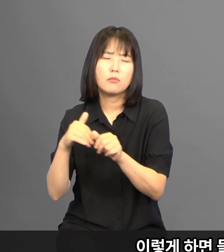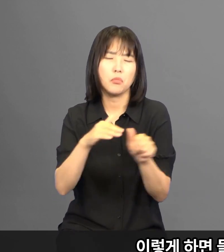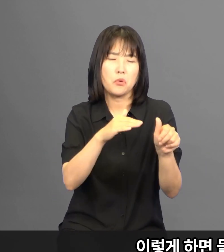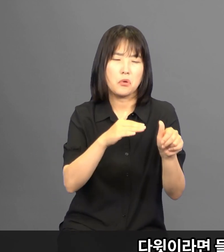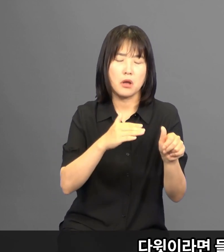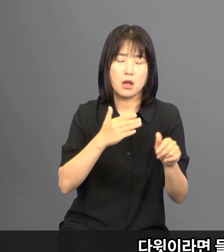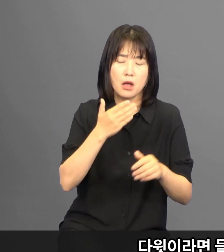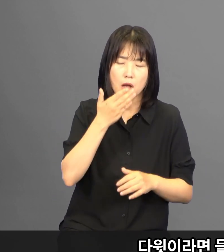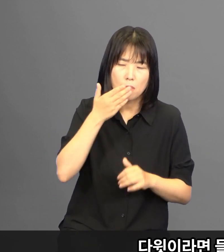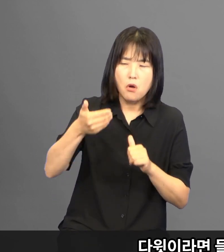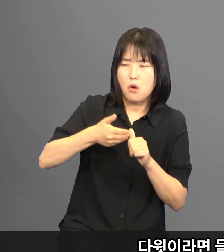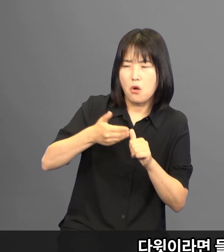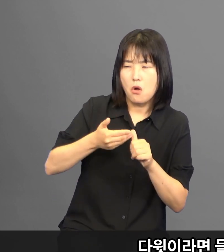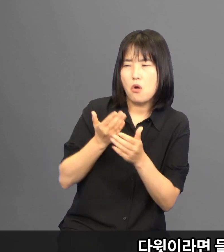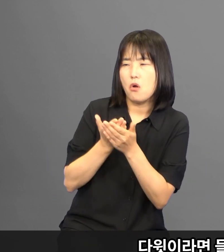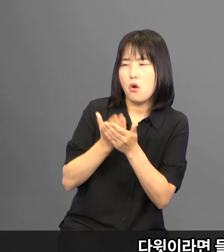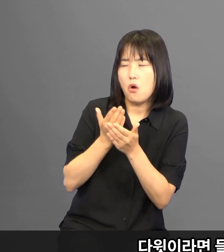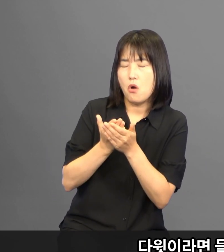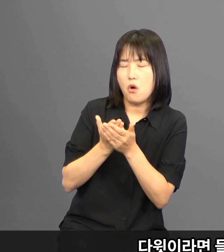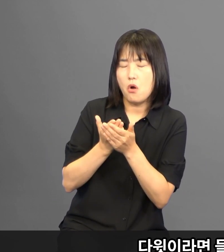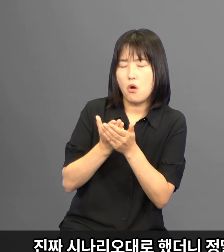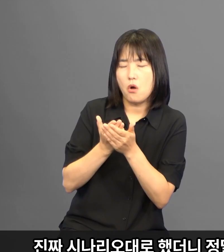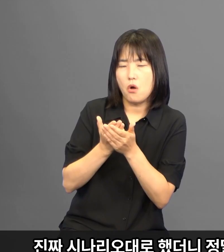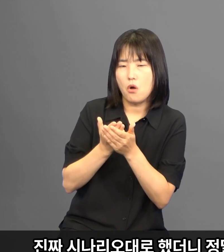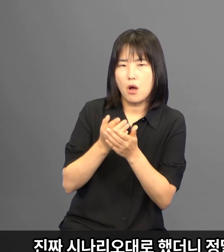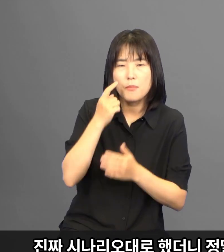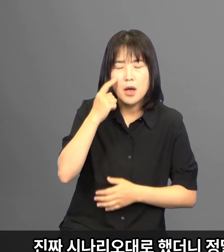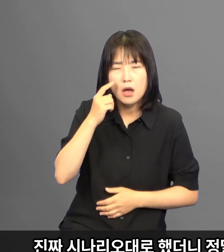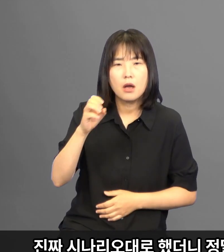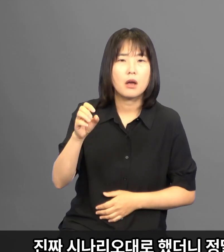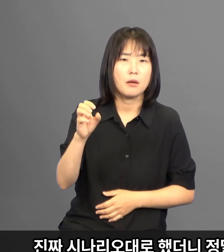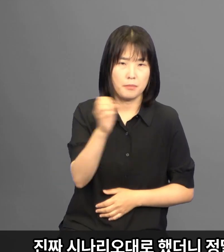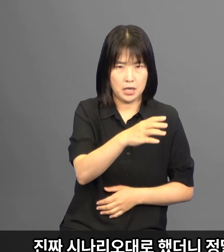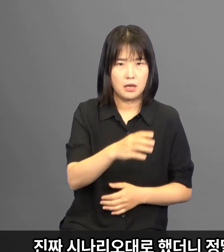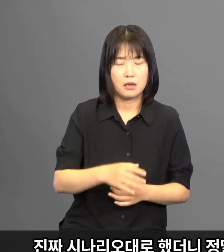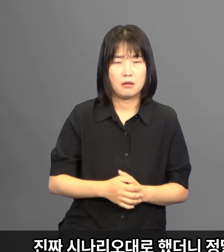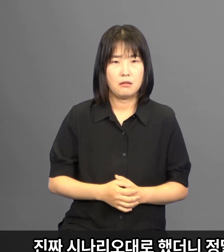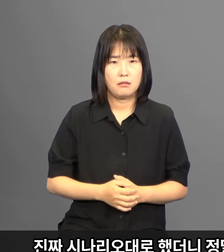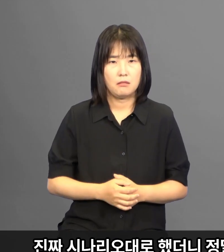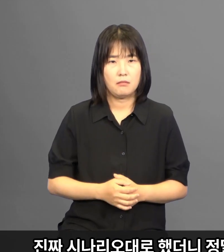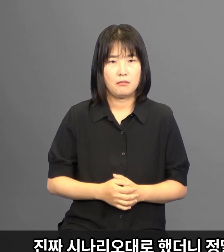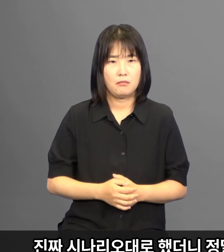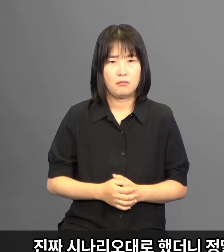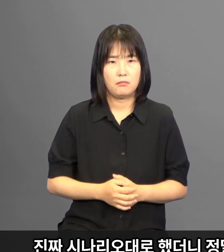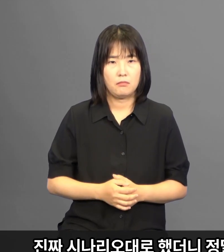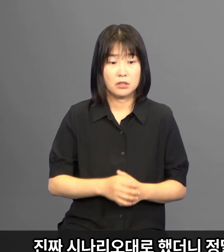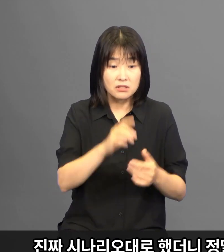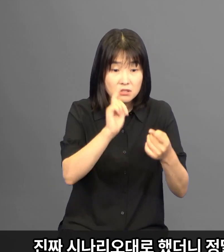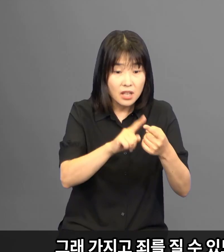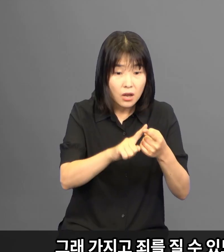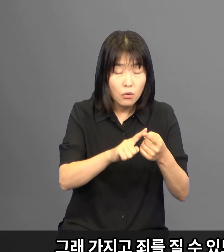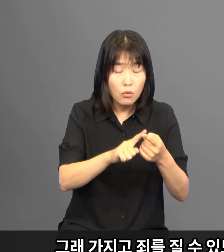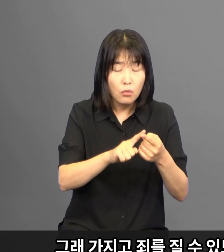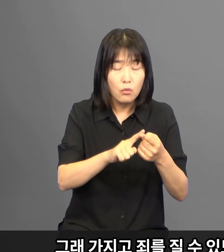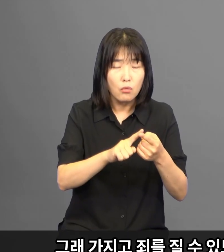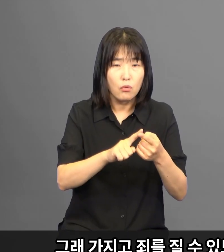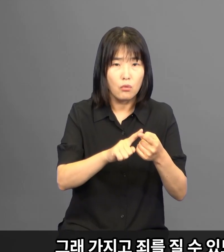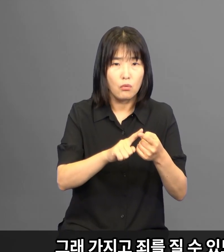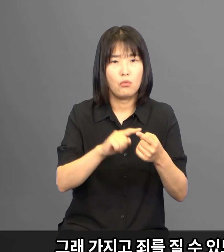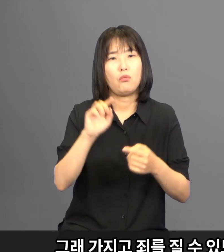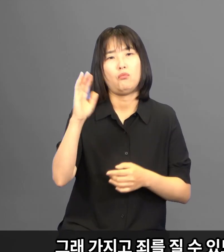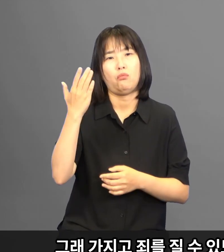거라는 거야. 다윗이라면 들어줄 거라는 겁니다. 진짜 시나리오들 했더니 정말 그렇게 되는 거예요. 똑같이 됩니다.